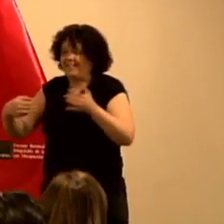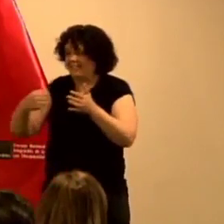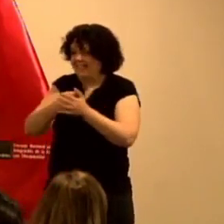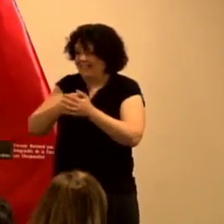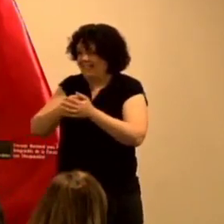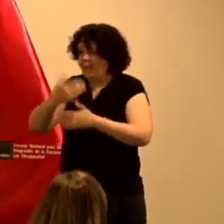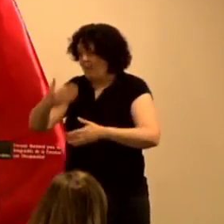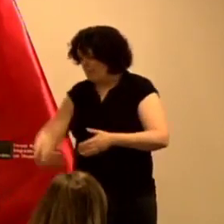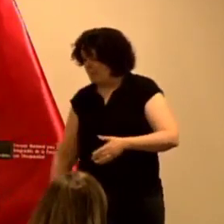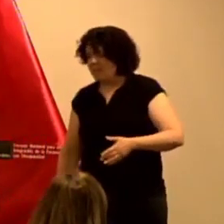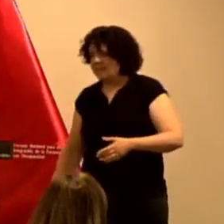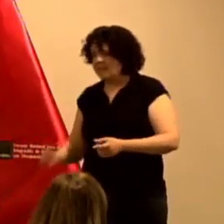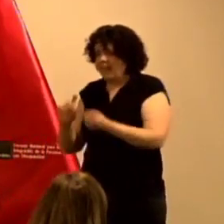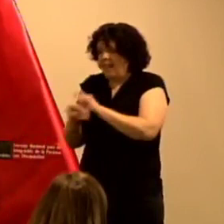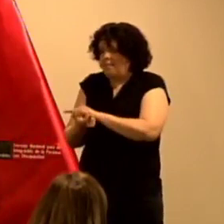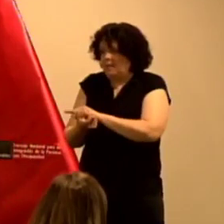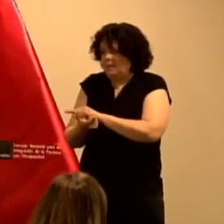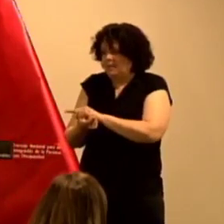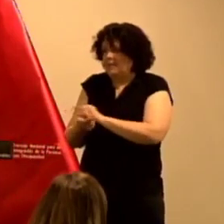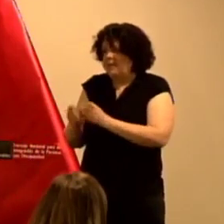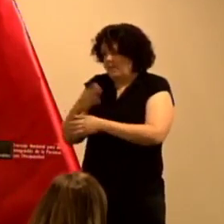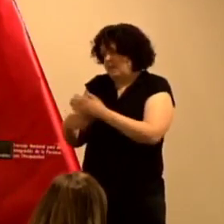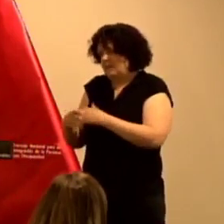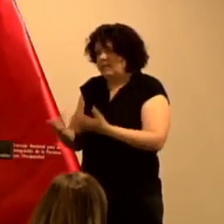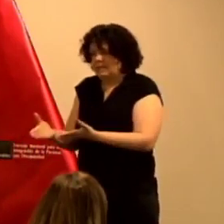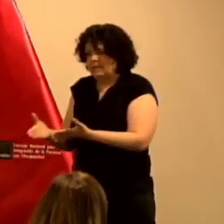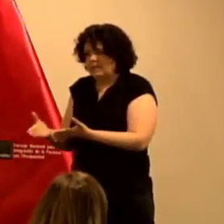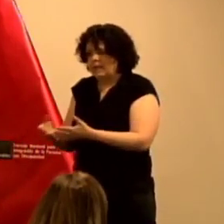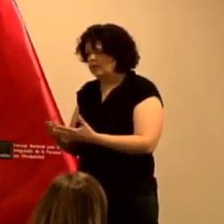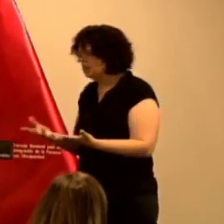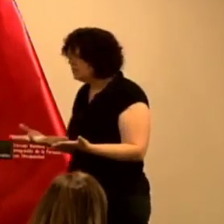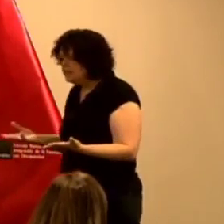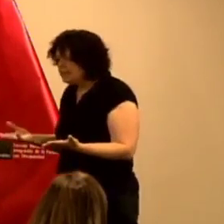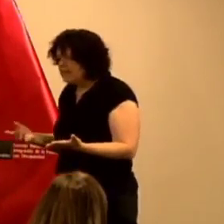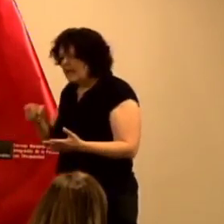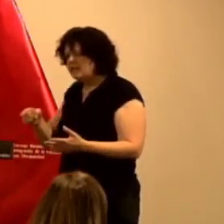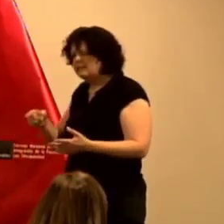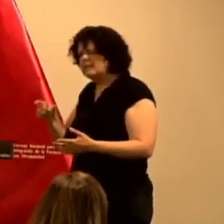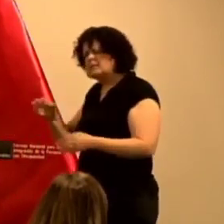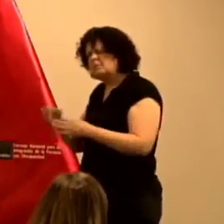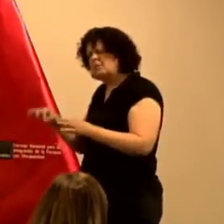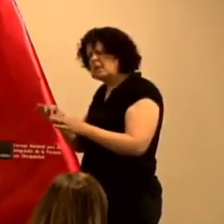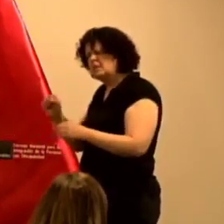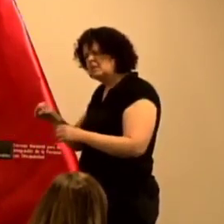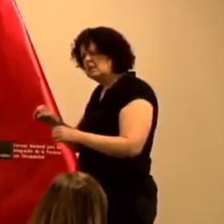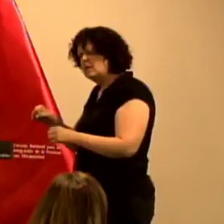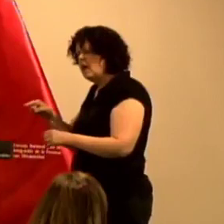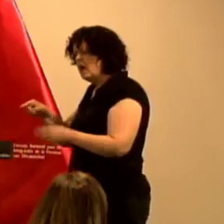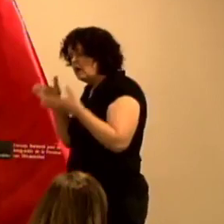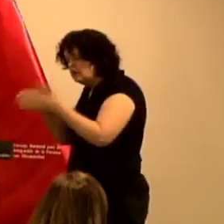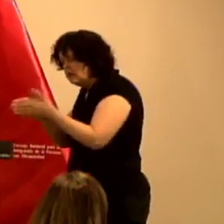derechos no es que no sea importante atender a las personas con discapacidad, sino que de igual importante o